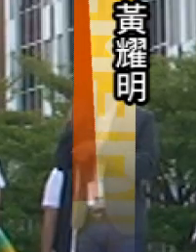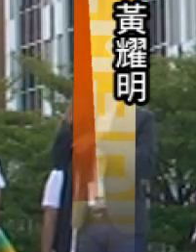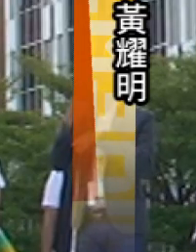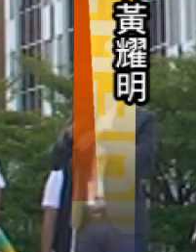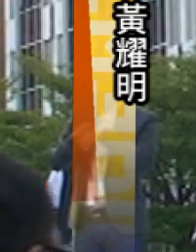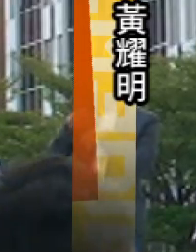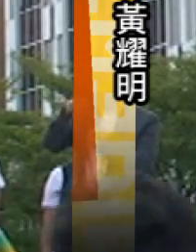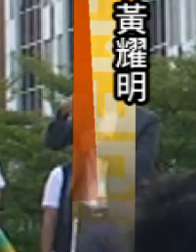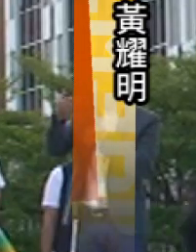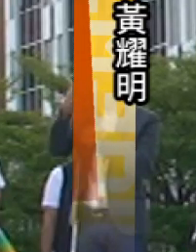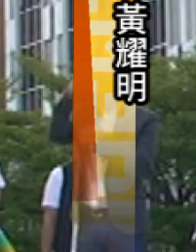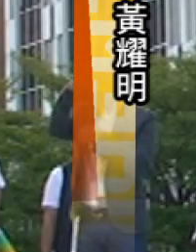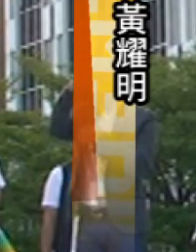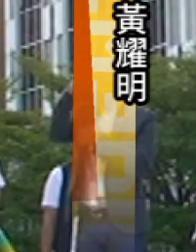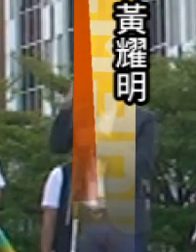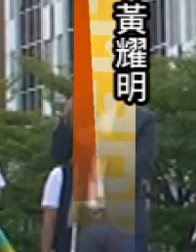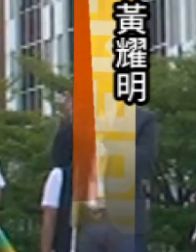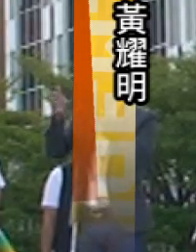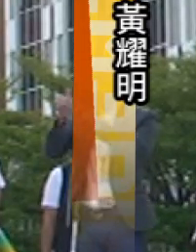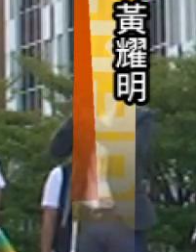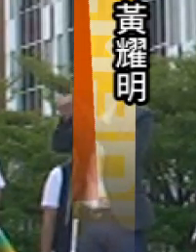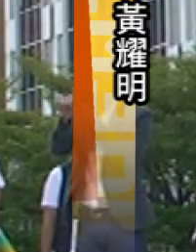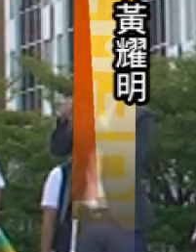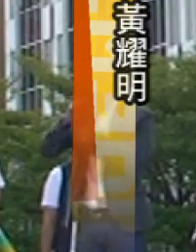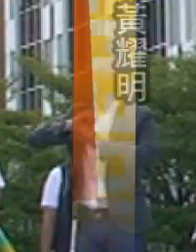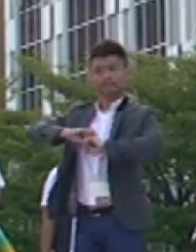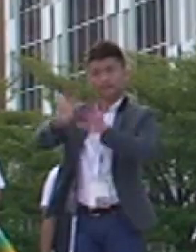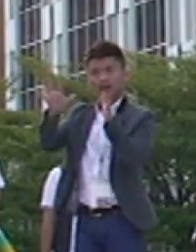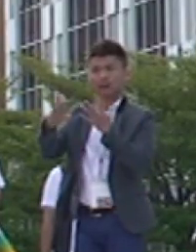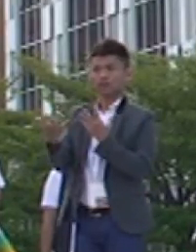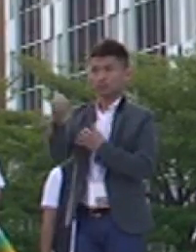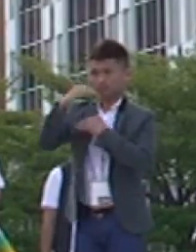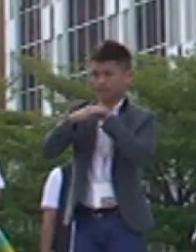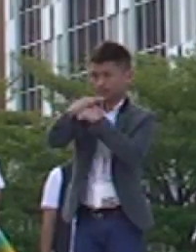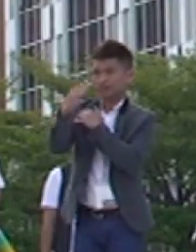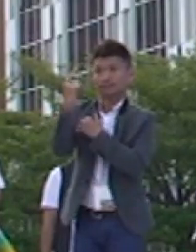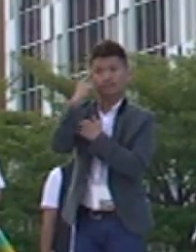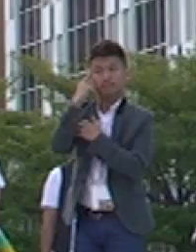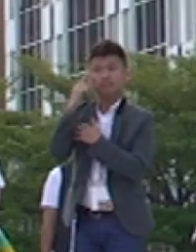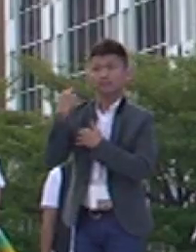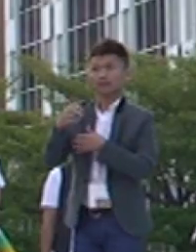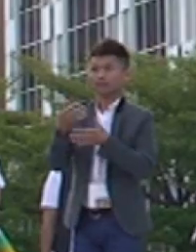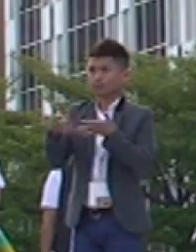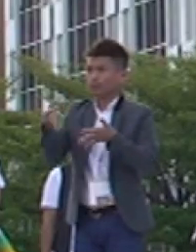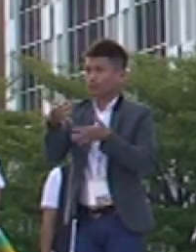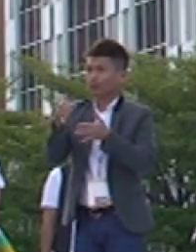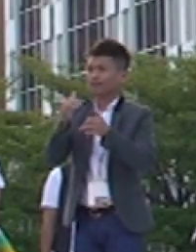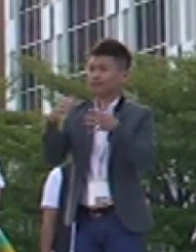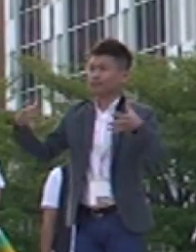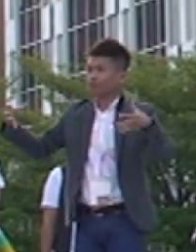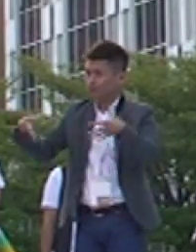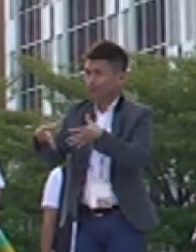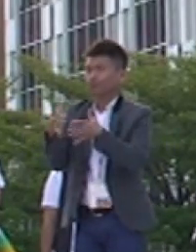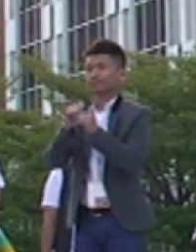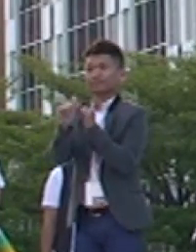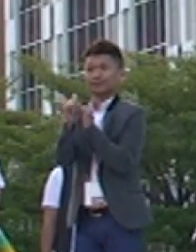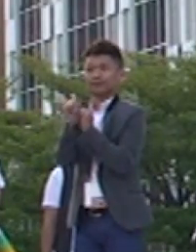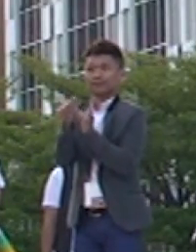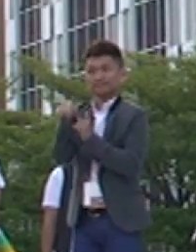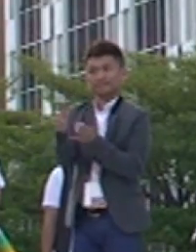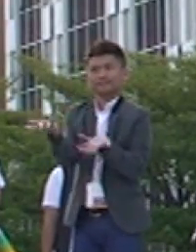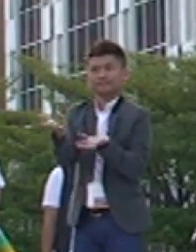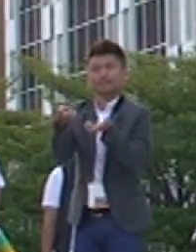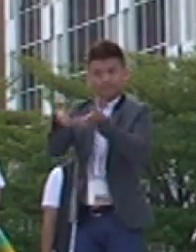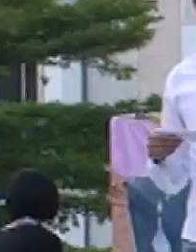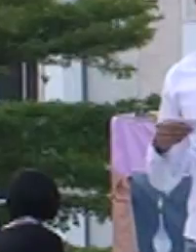法，向大众宣扬平权意识，展示多元共融的社会是非